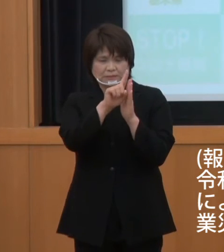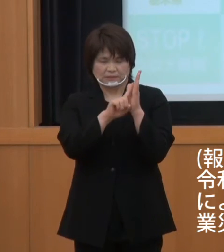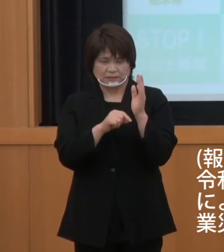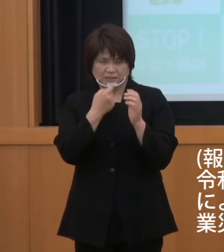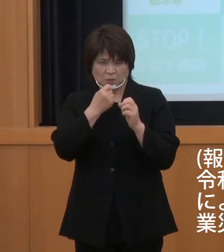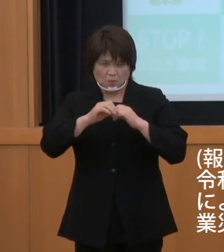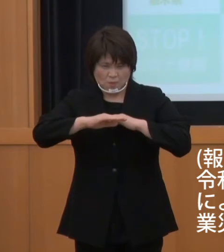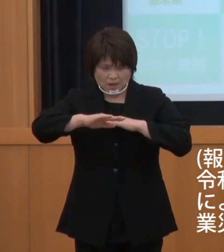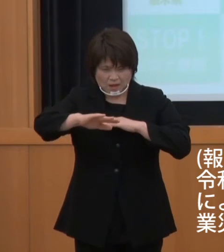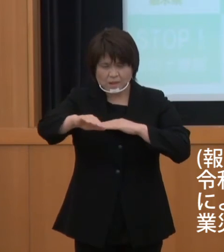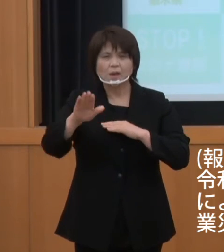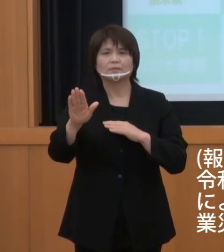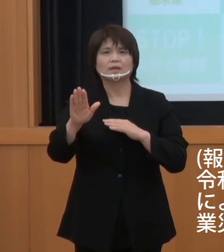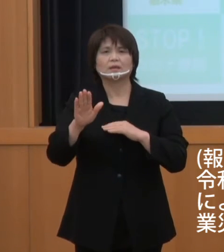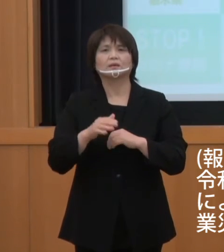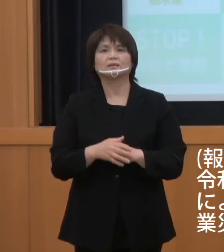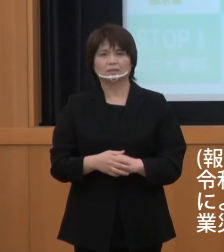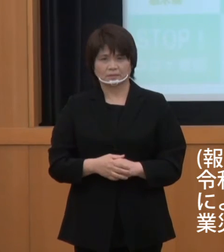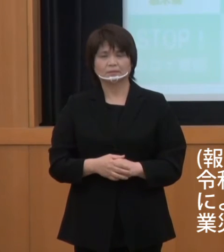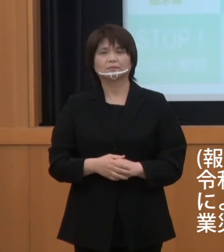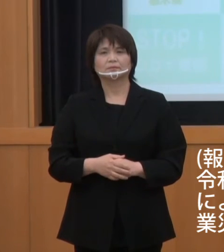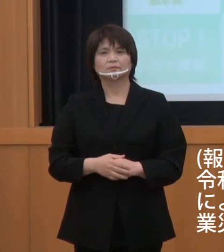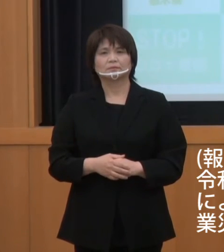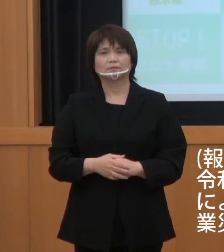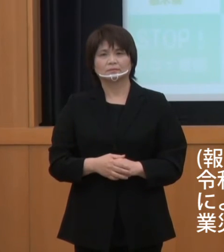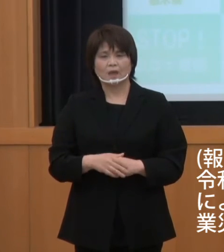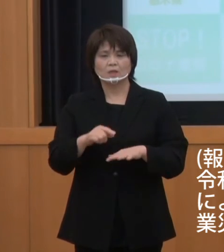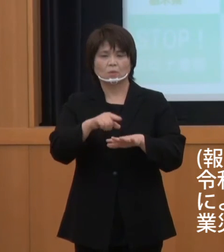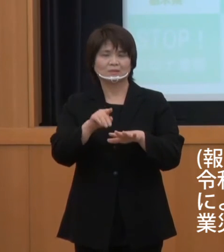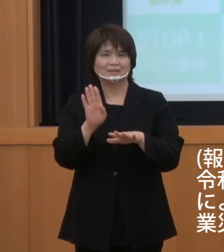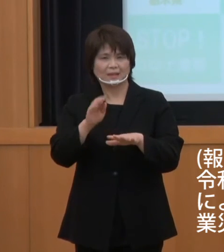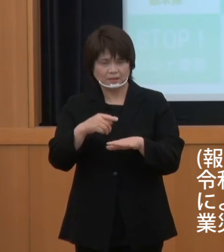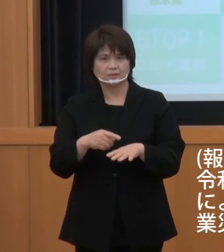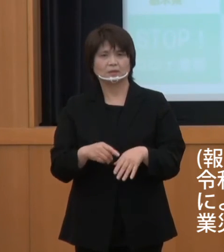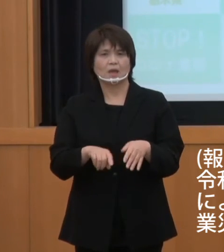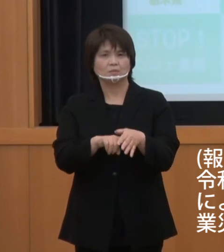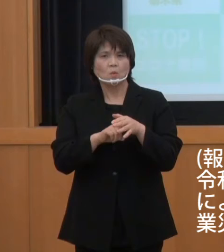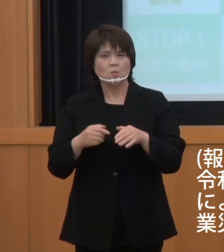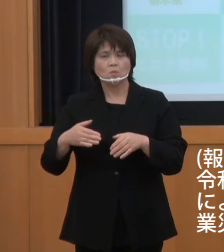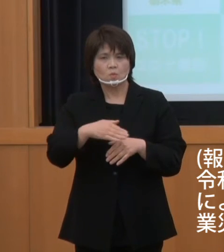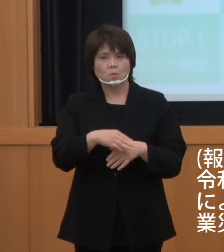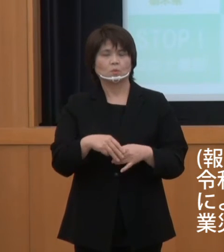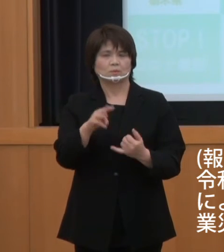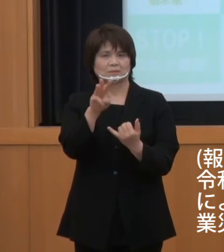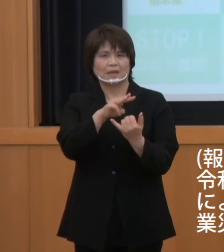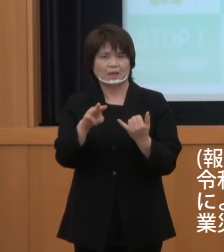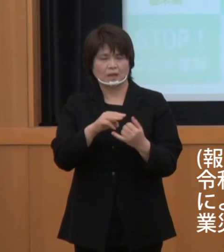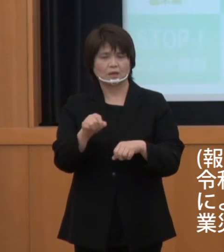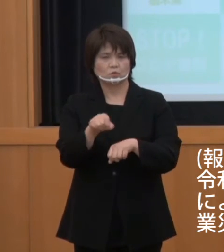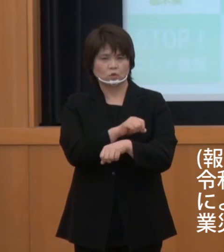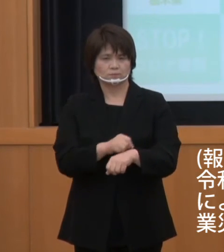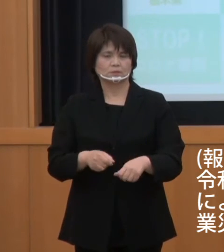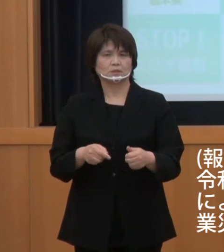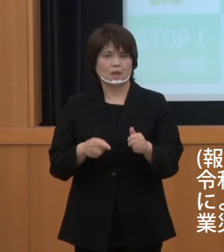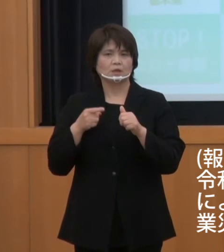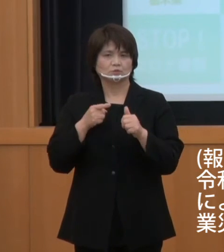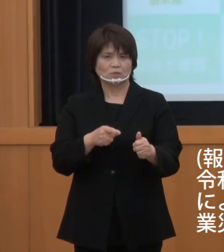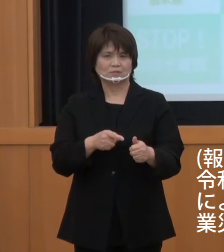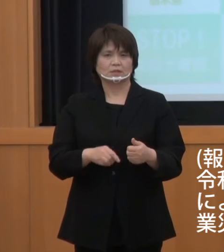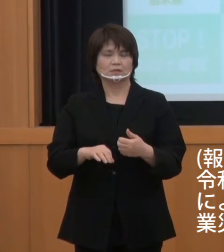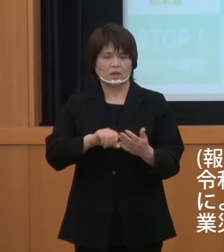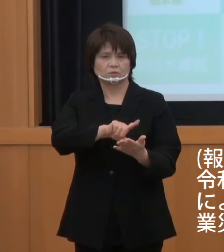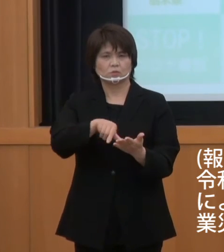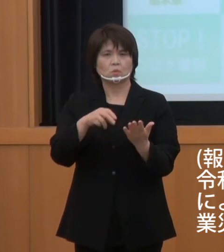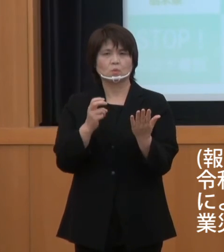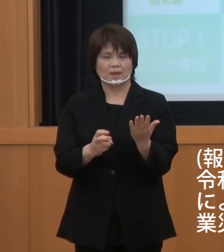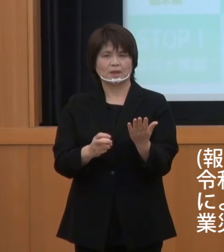および栃木県農業業災害対策特別措置条例の適用について申し上げます。4